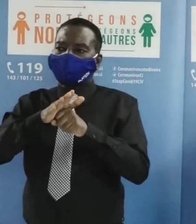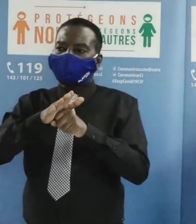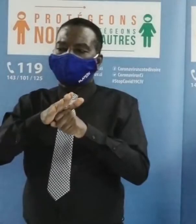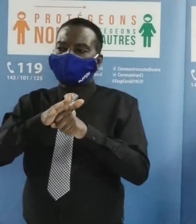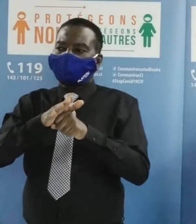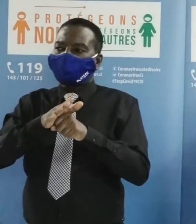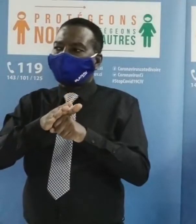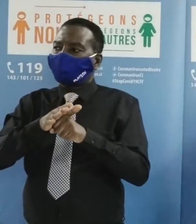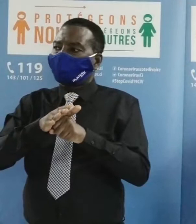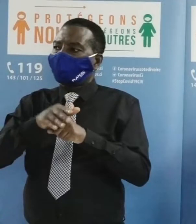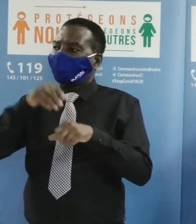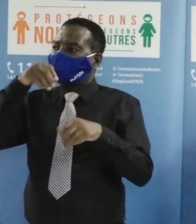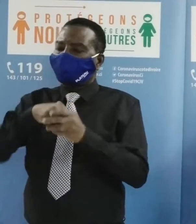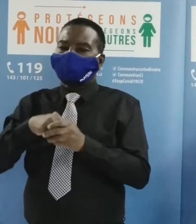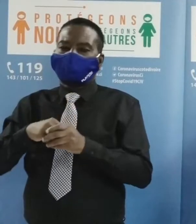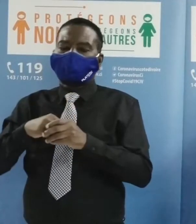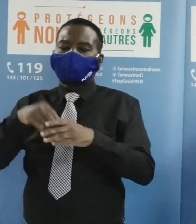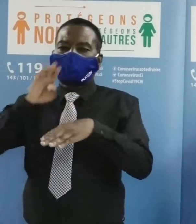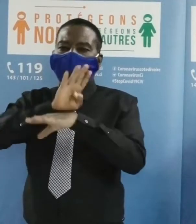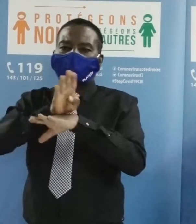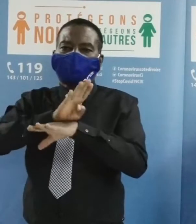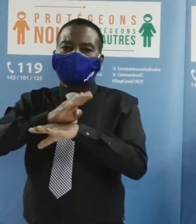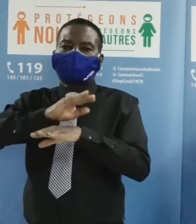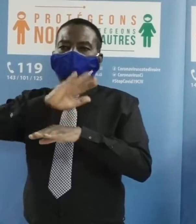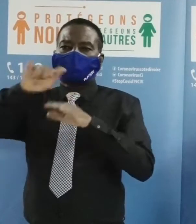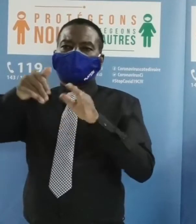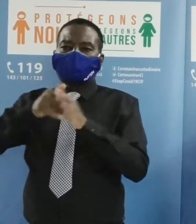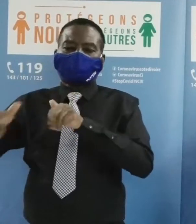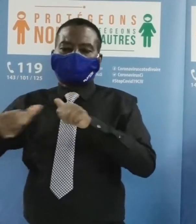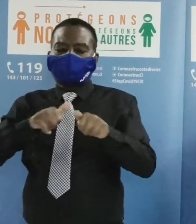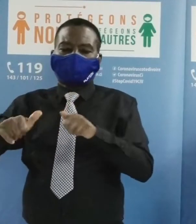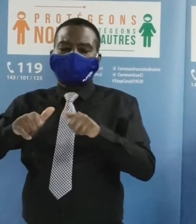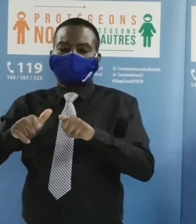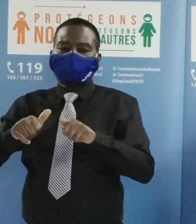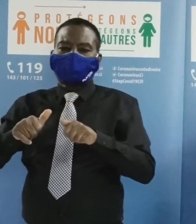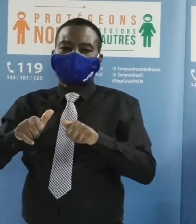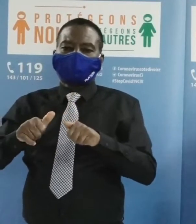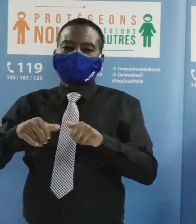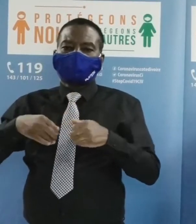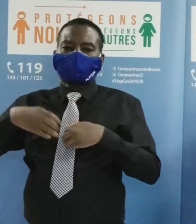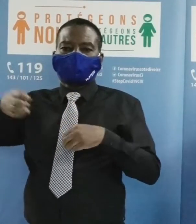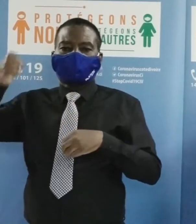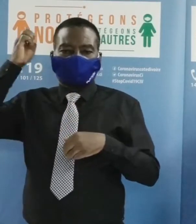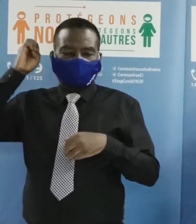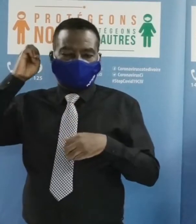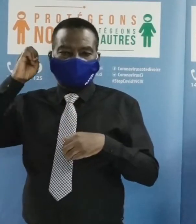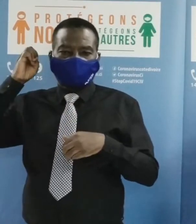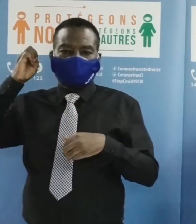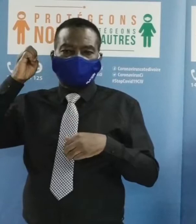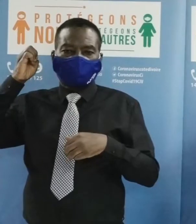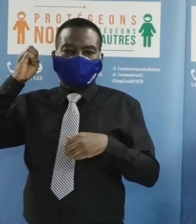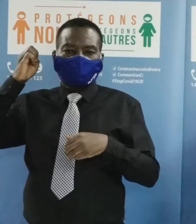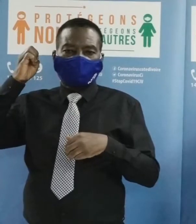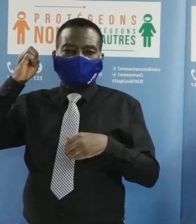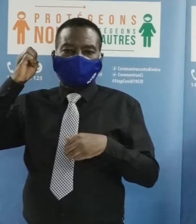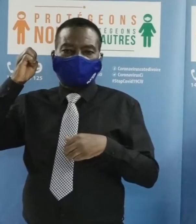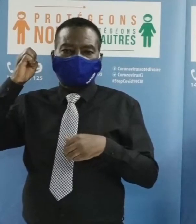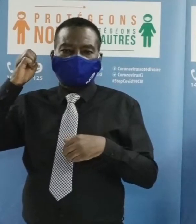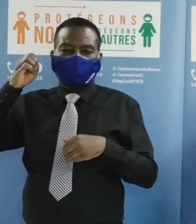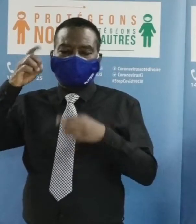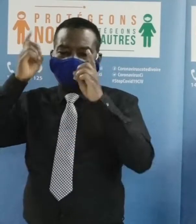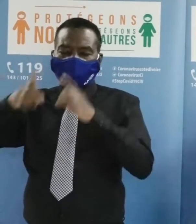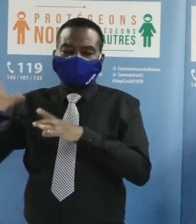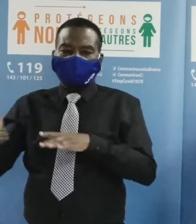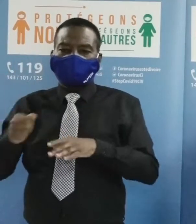dans la ville de bouaké toutes nos actions ont été des décisions prises